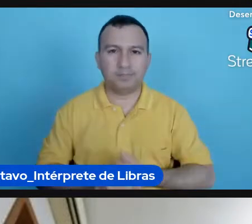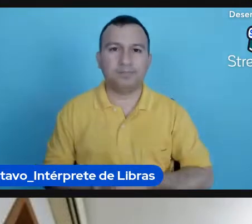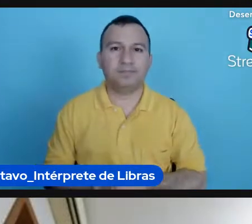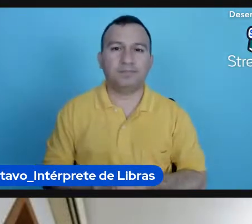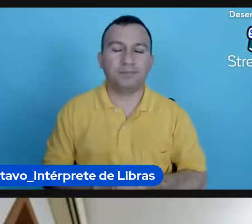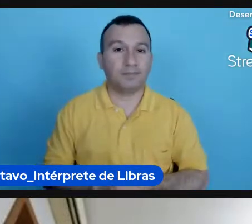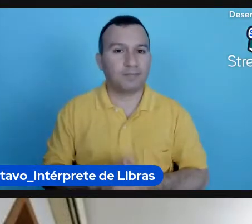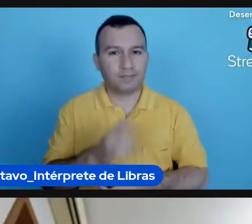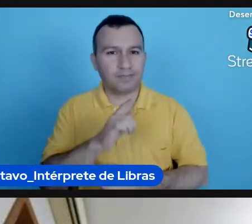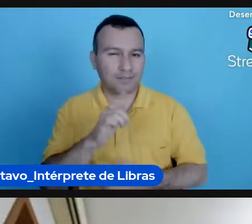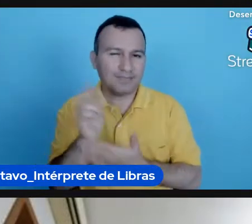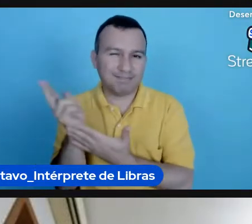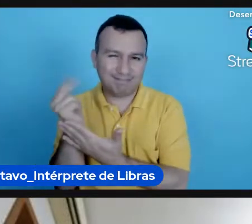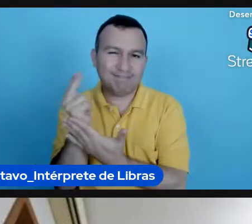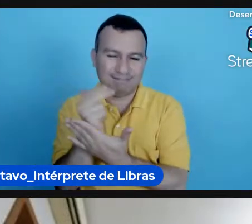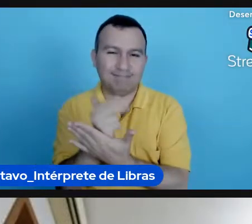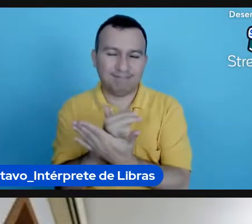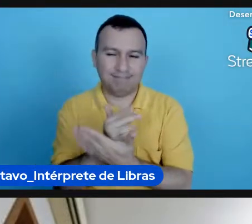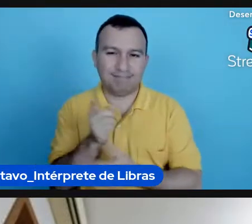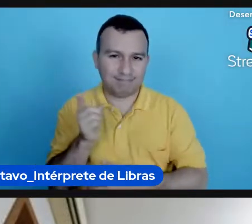animação,